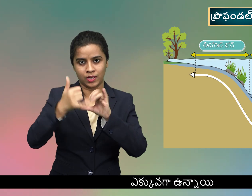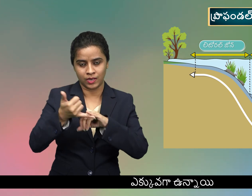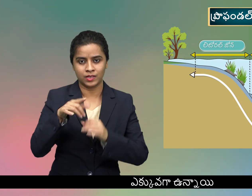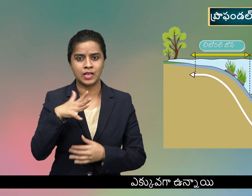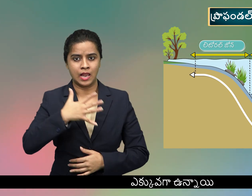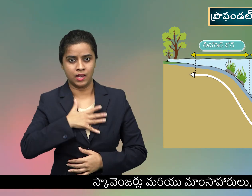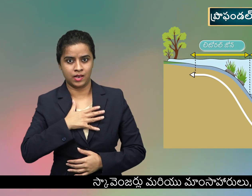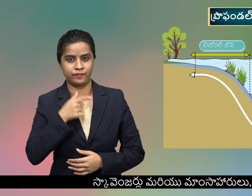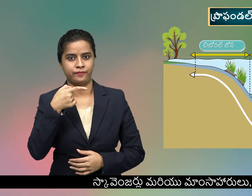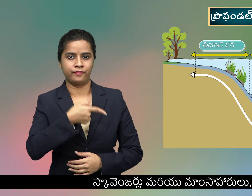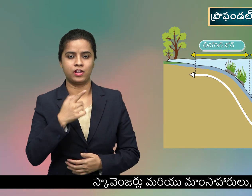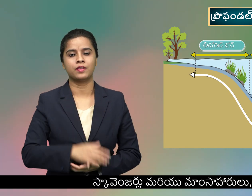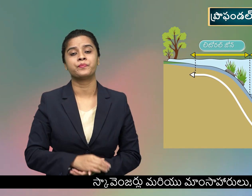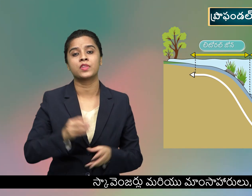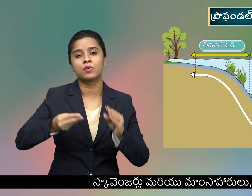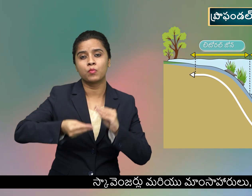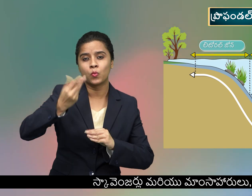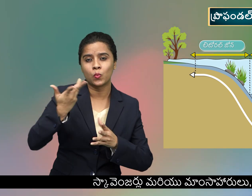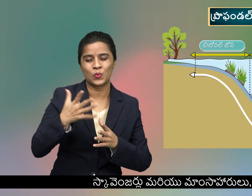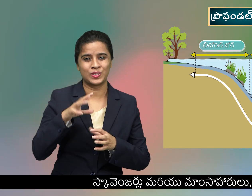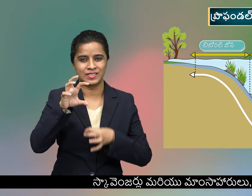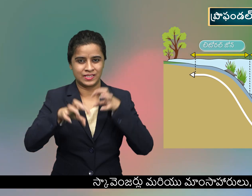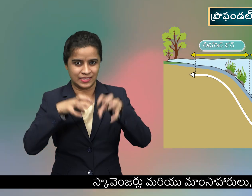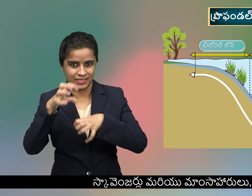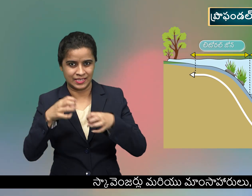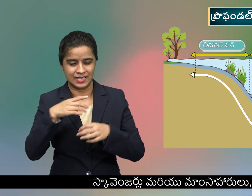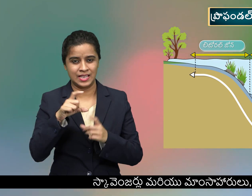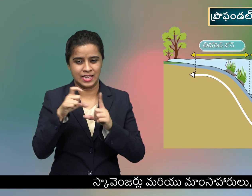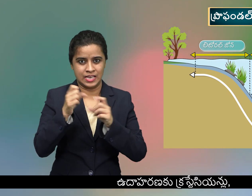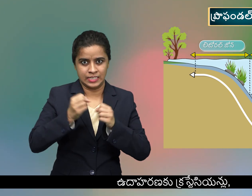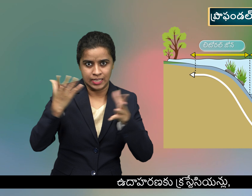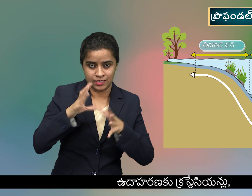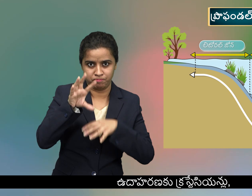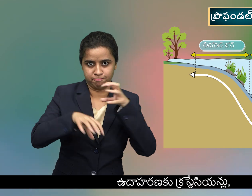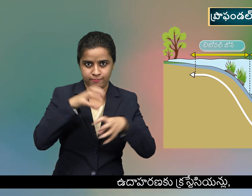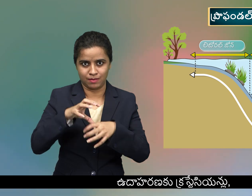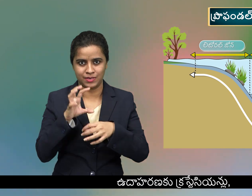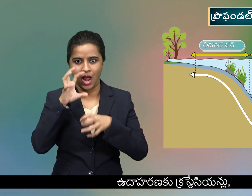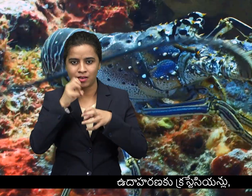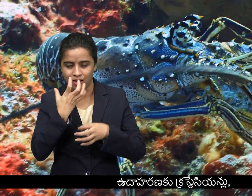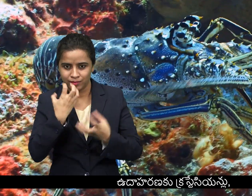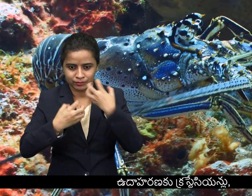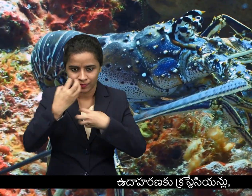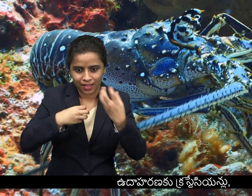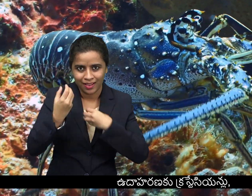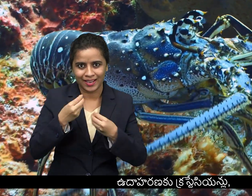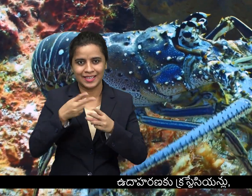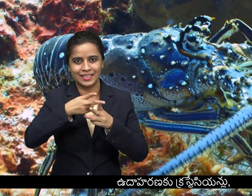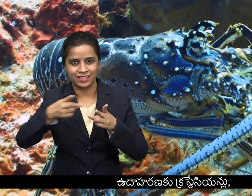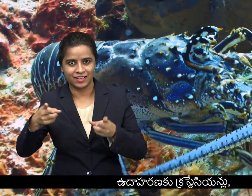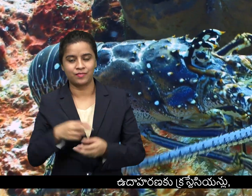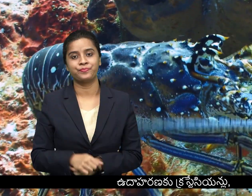ఎక్కువగా ఉన్నాయి. స్కావెంజర్లు మరియు మాంసాహారులు. ఉదాహరణకు క్రస్టేసియన్లు,